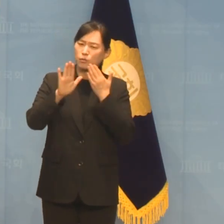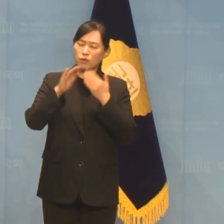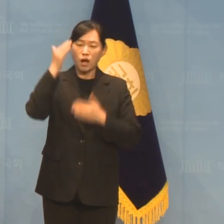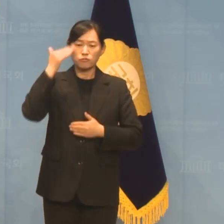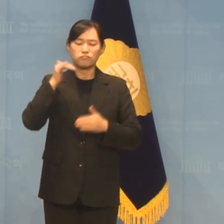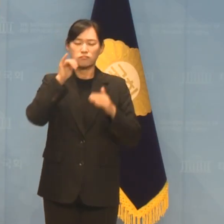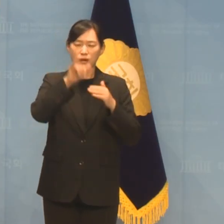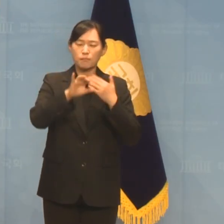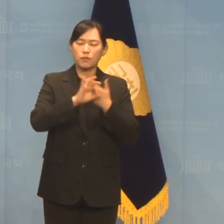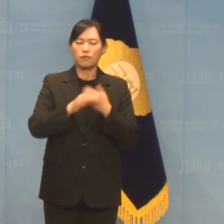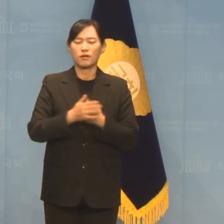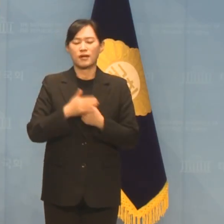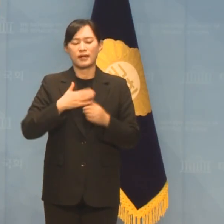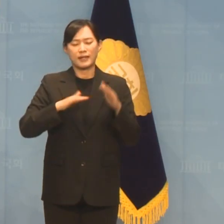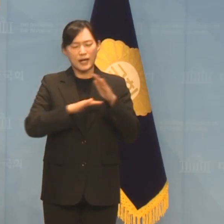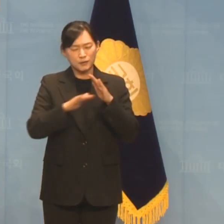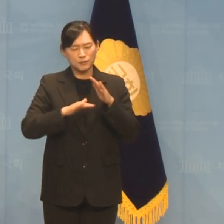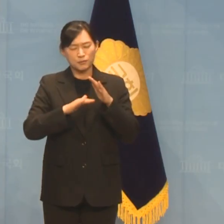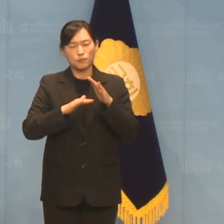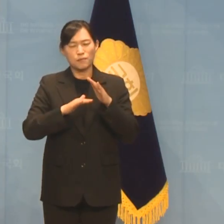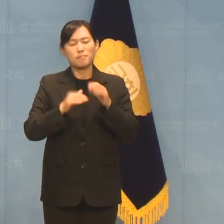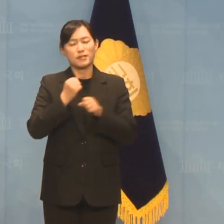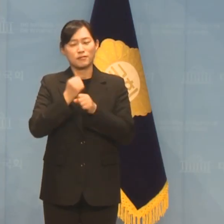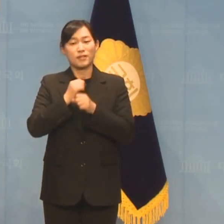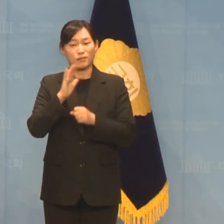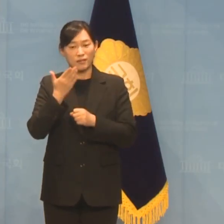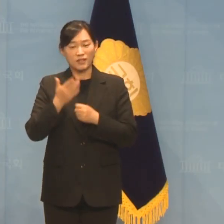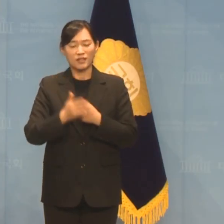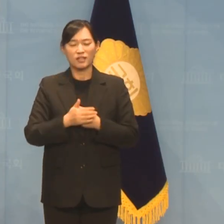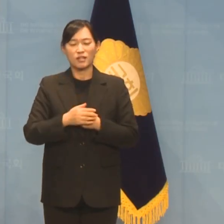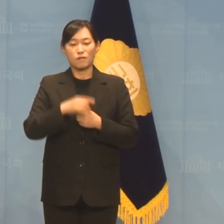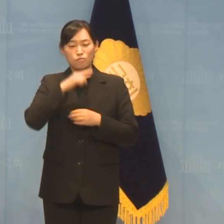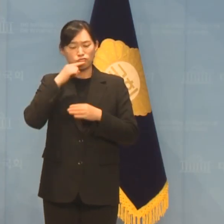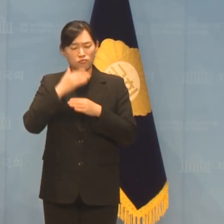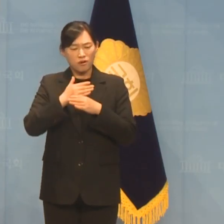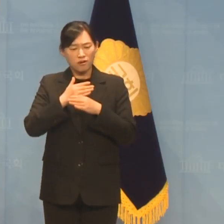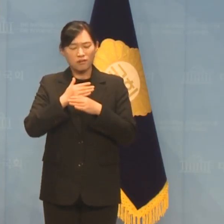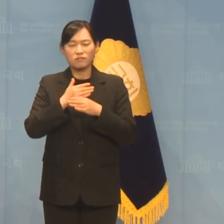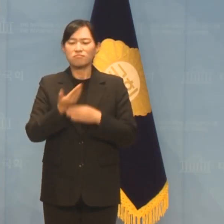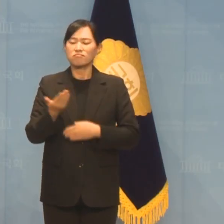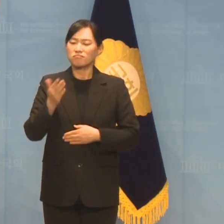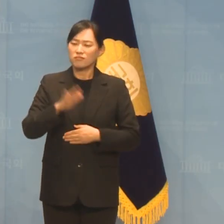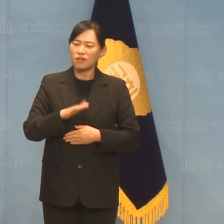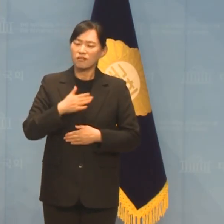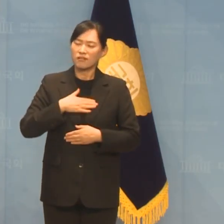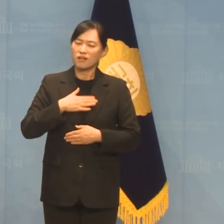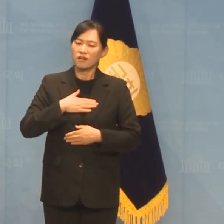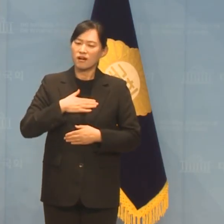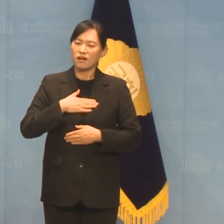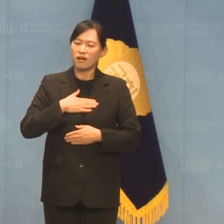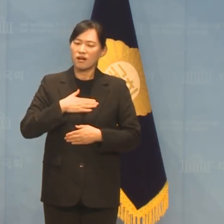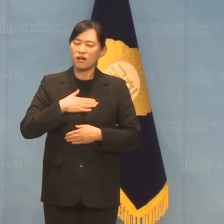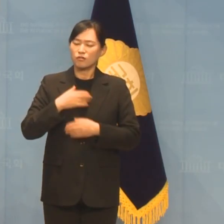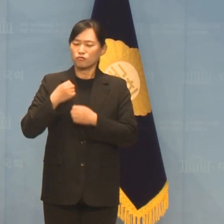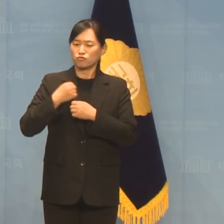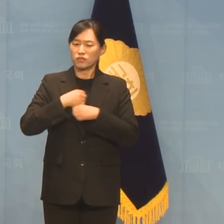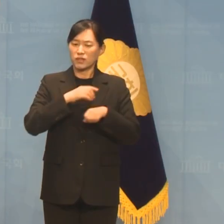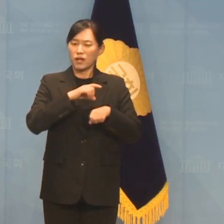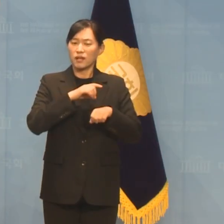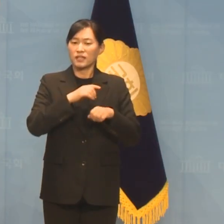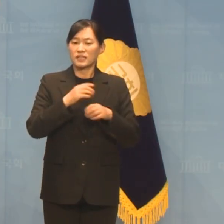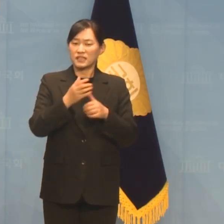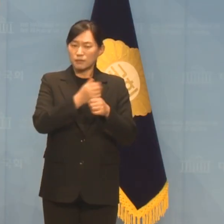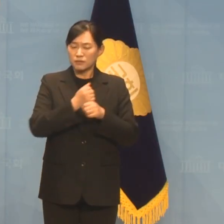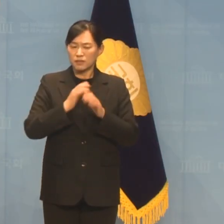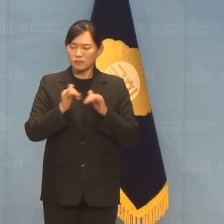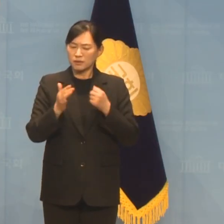되면 가정도 이루어야 될 거 아니에요? 북한 출신인데 내가 포로니까 가정을 이루기에